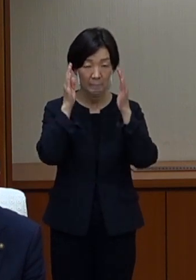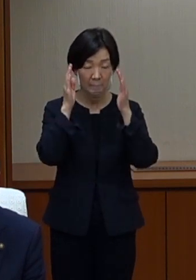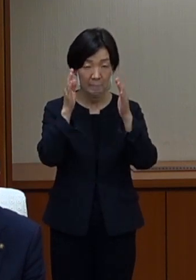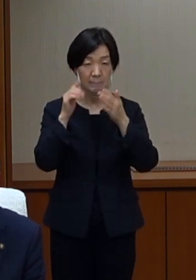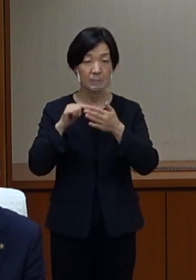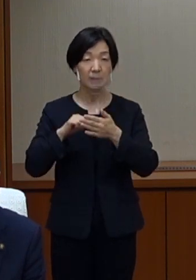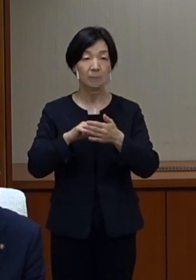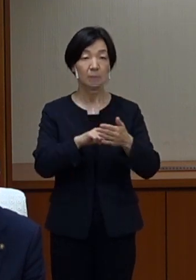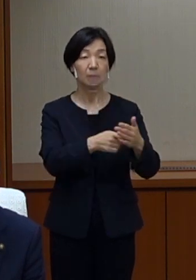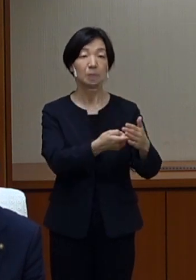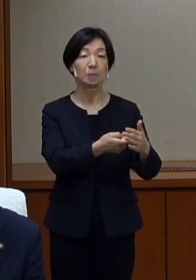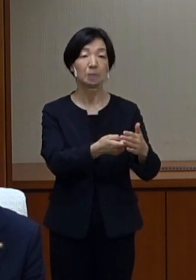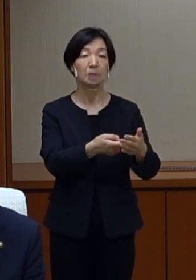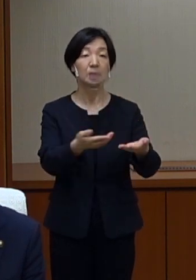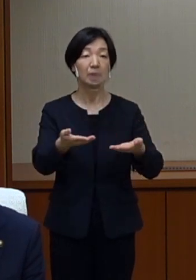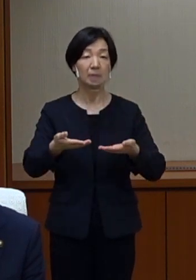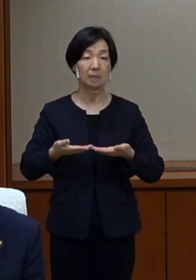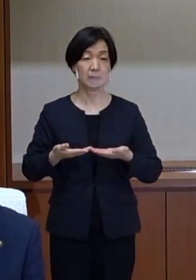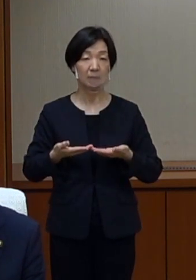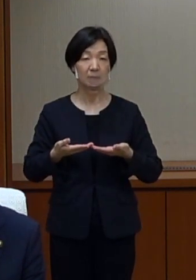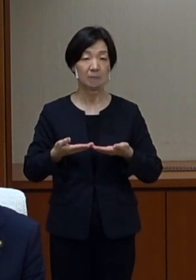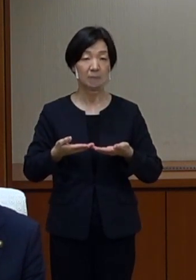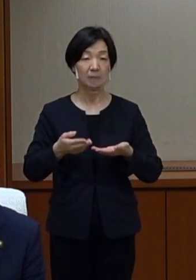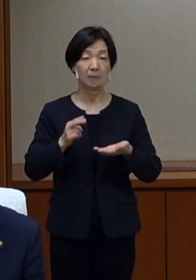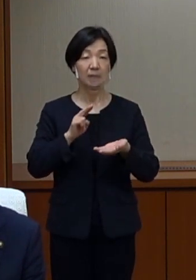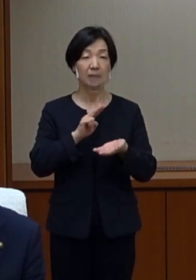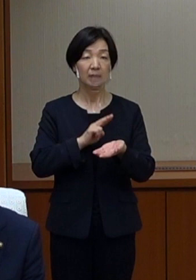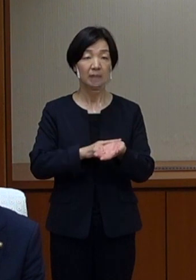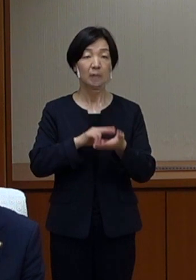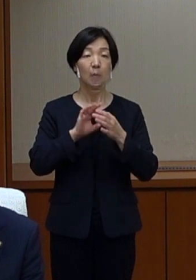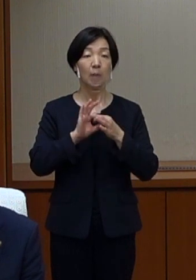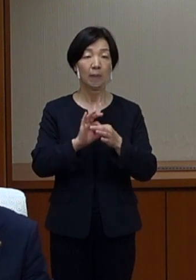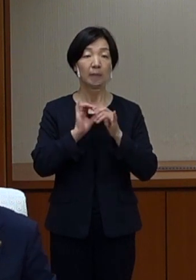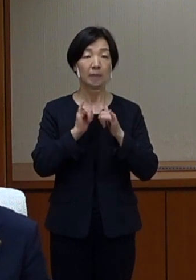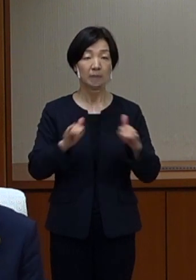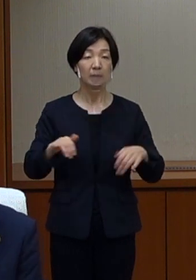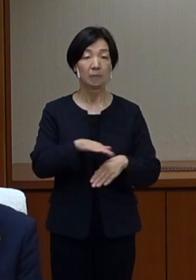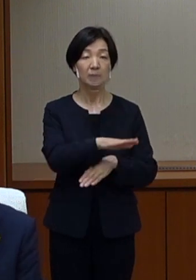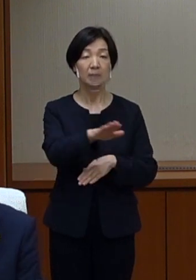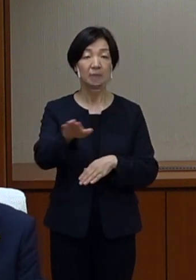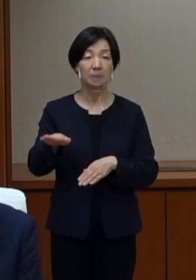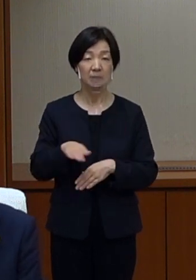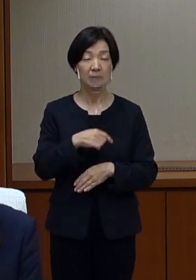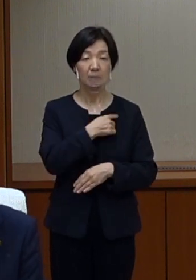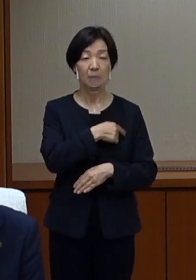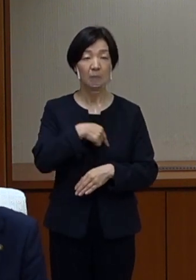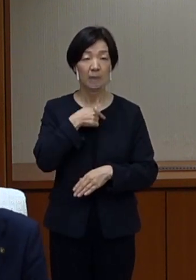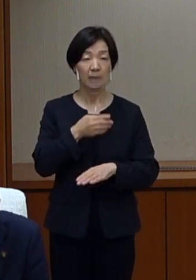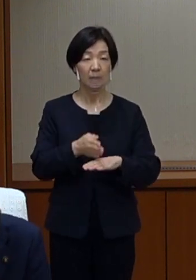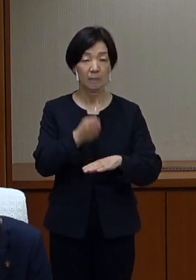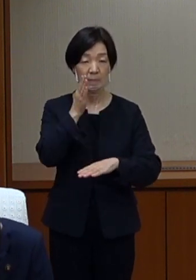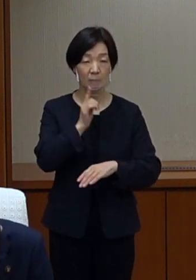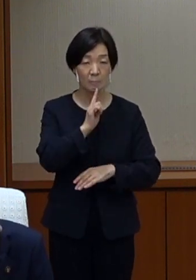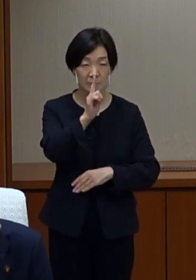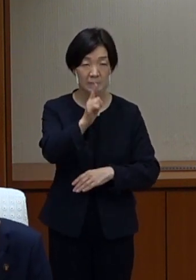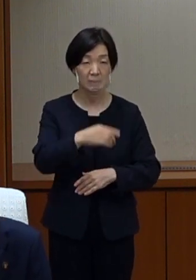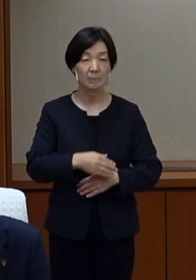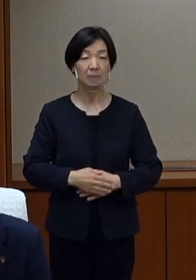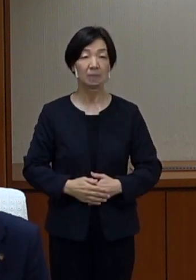ご尽力いただいている医療関係者の皆様に心から御礼申し上げます。